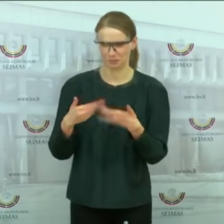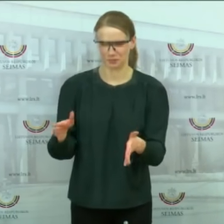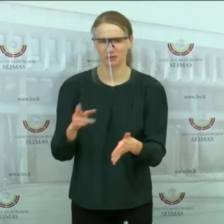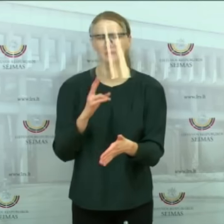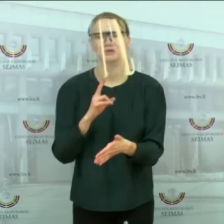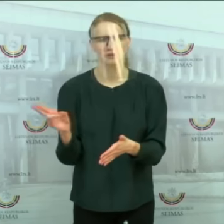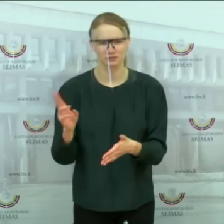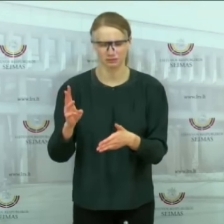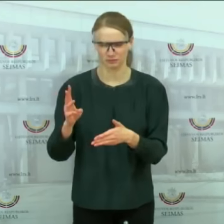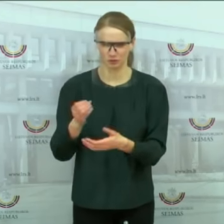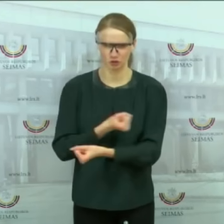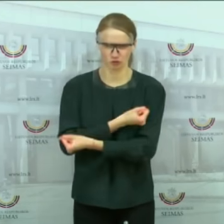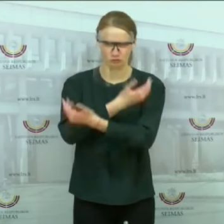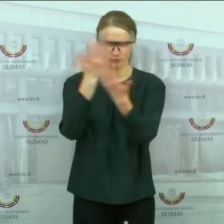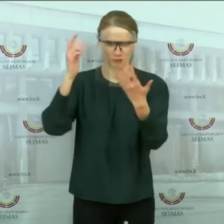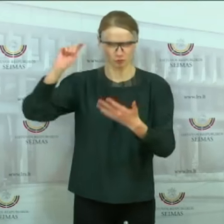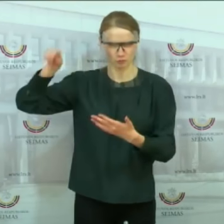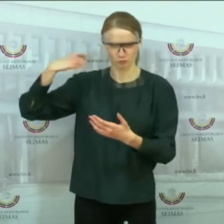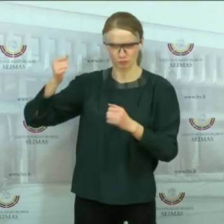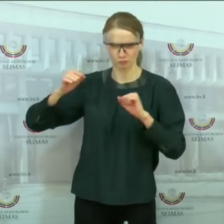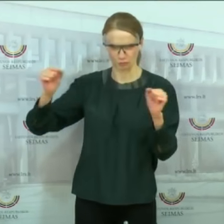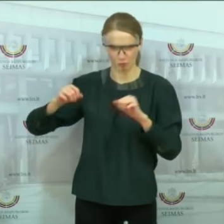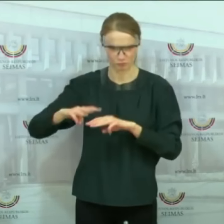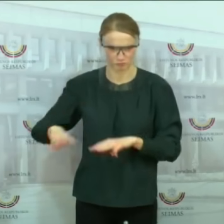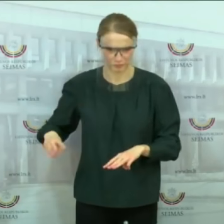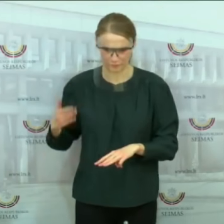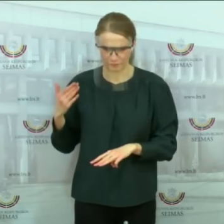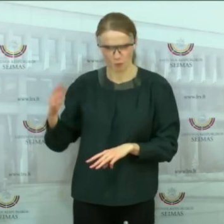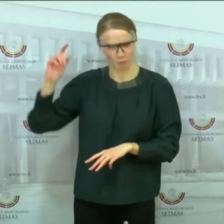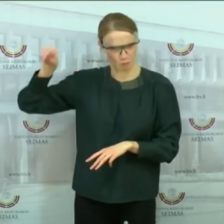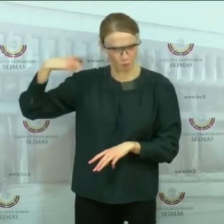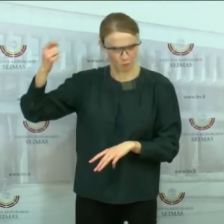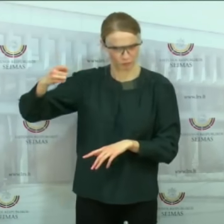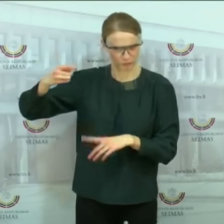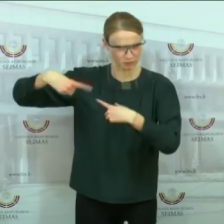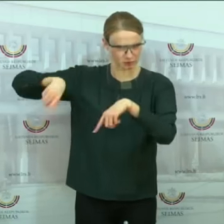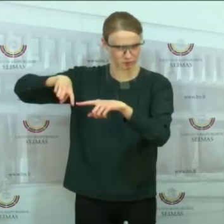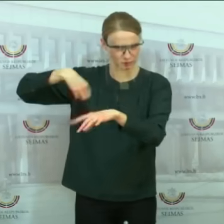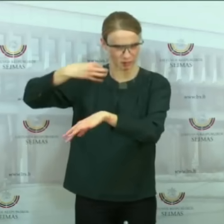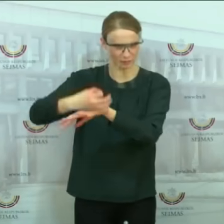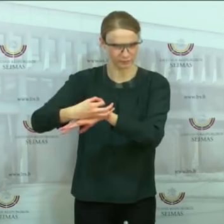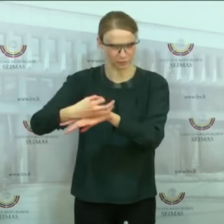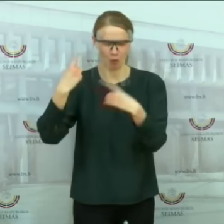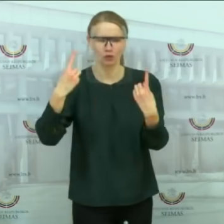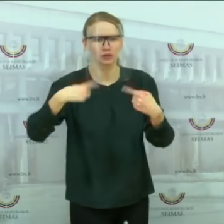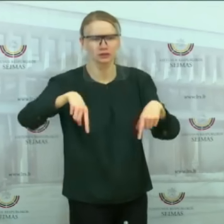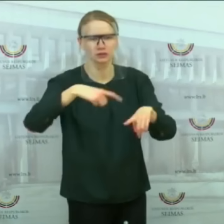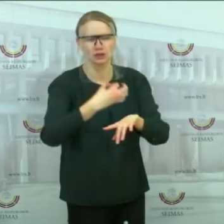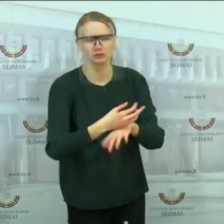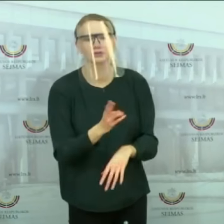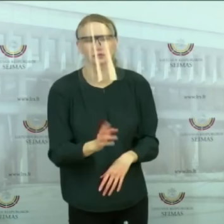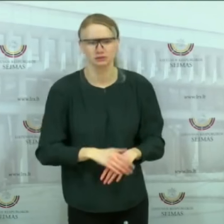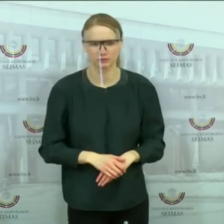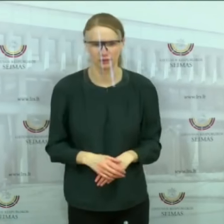yra ministerija, kuri yra atsakinga iš esmės už mokslinę dalį, tai kol vyriausybė